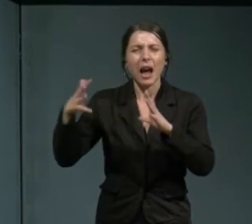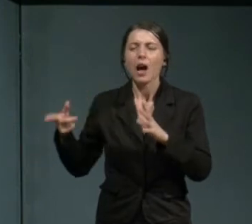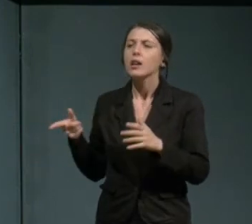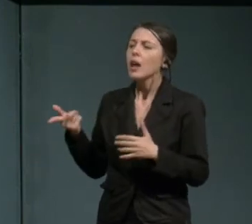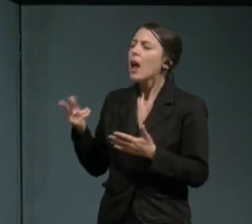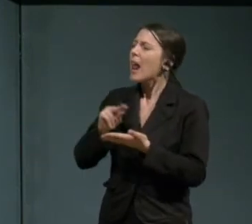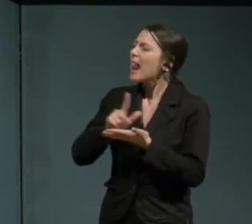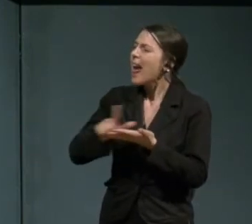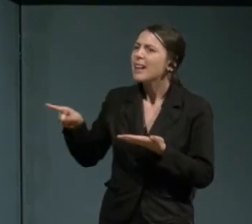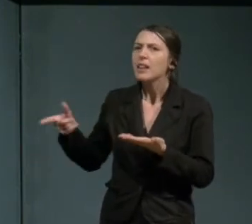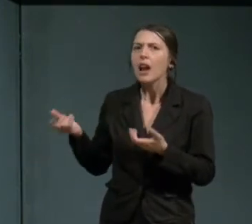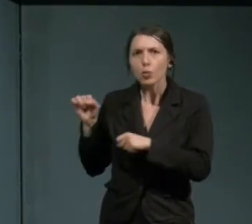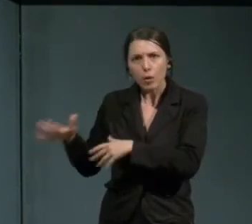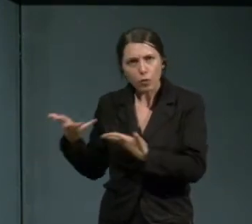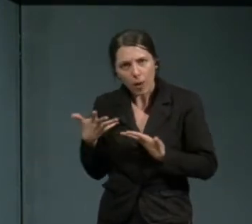sulla vostra letteratura